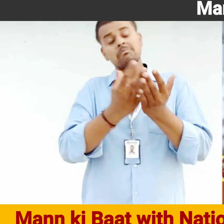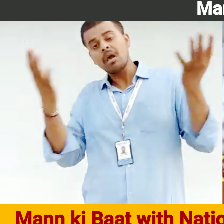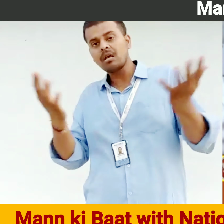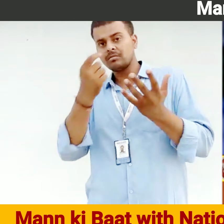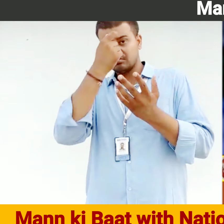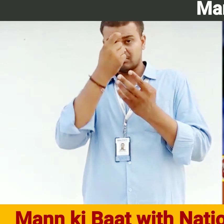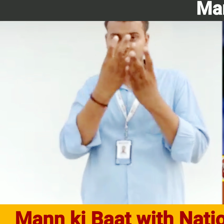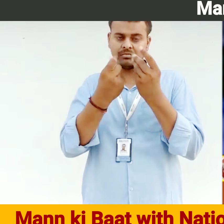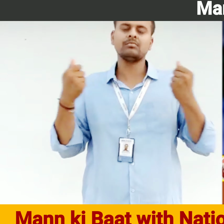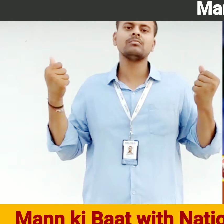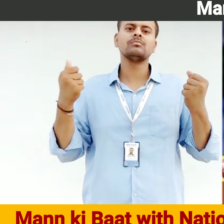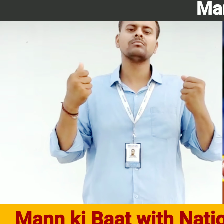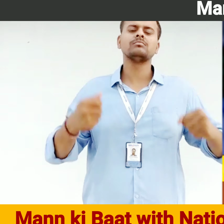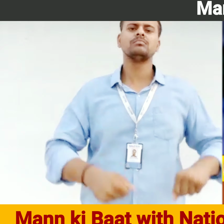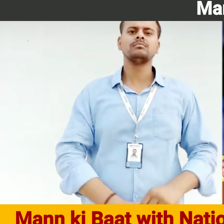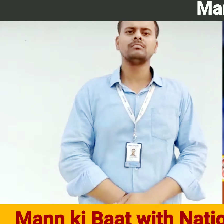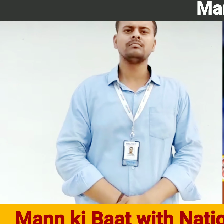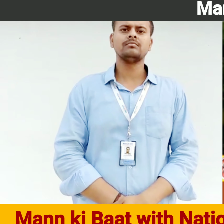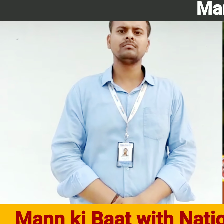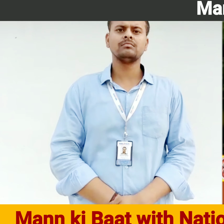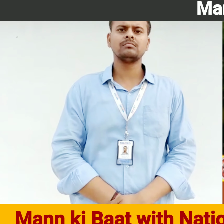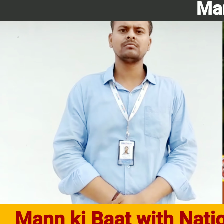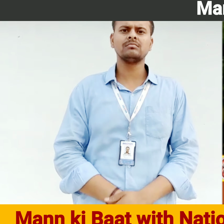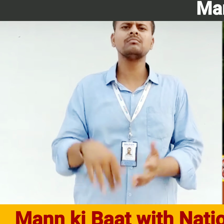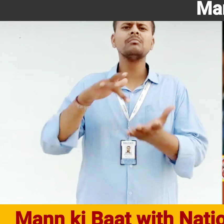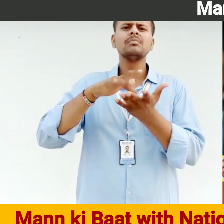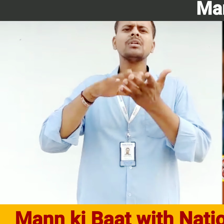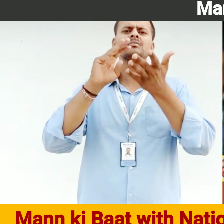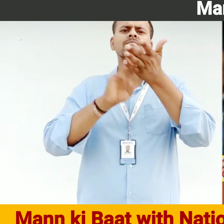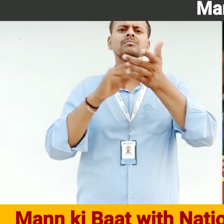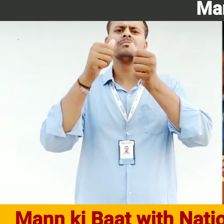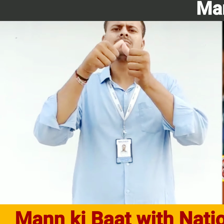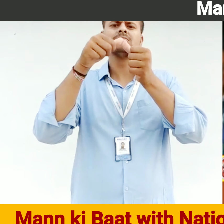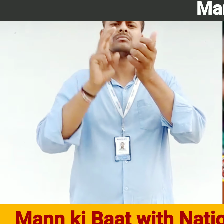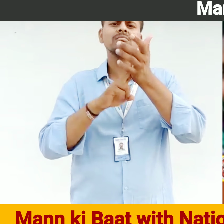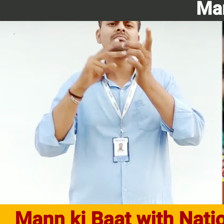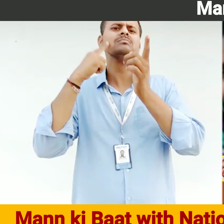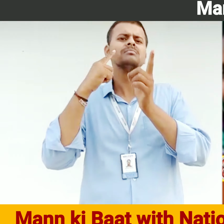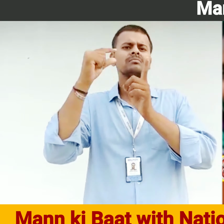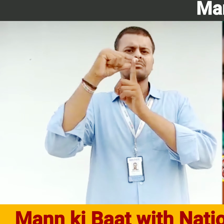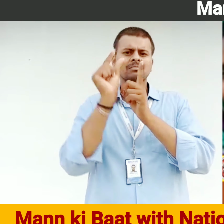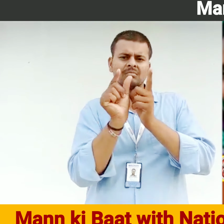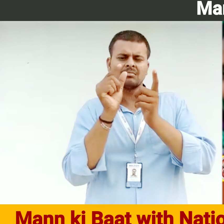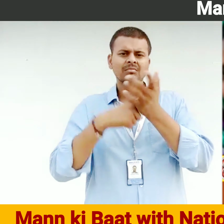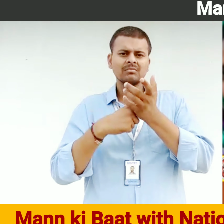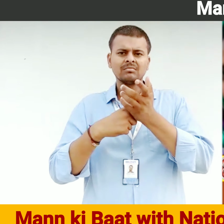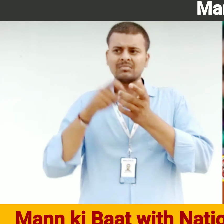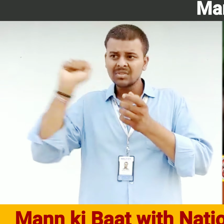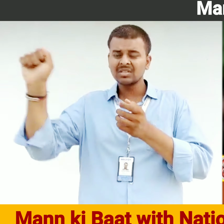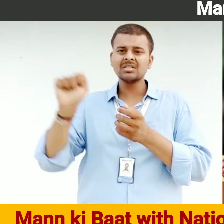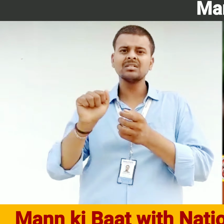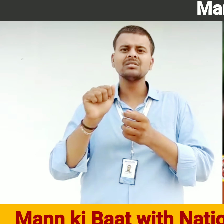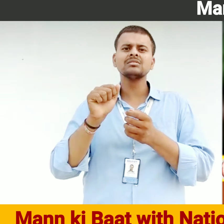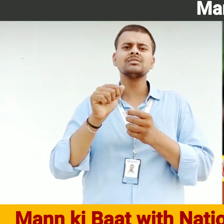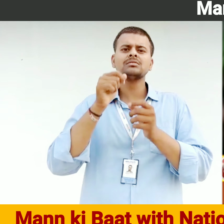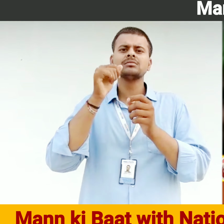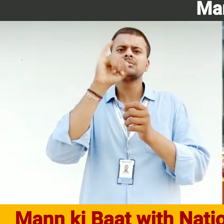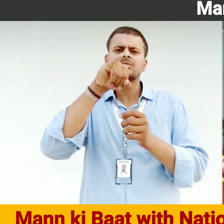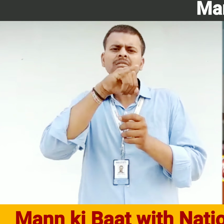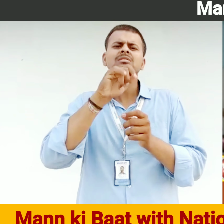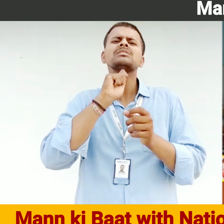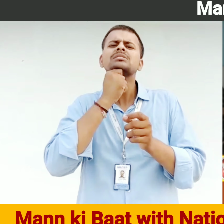बड़ी तकलीफों से इन लोगों को मुक्ति मिली है। मणिपुर के चुरा चांदपुर में